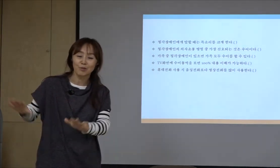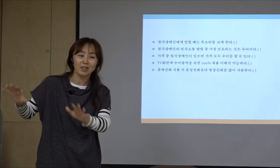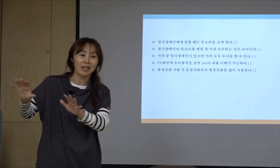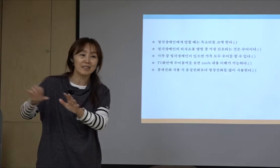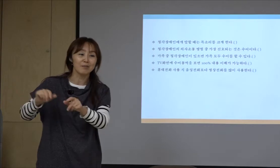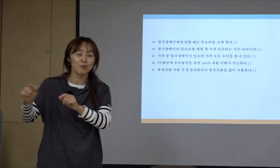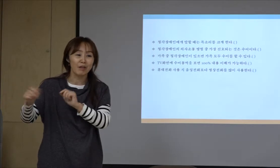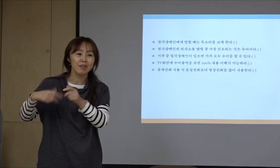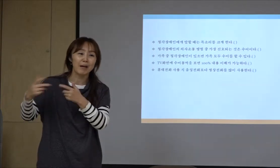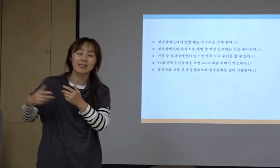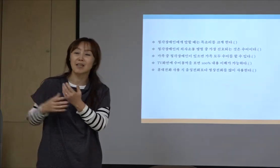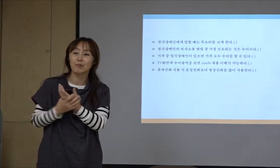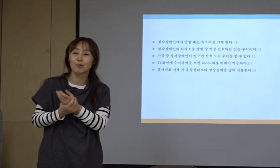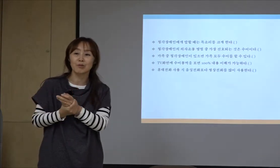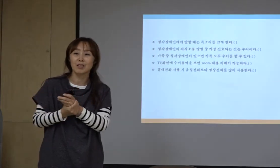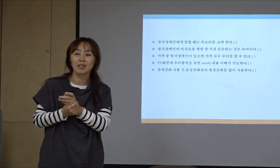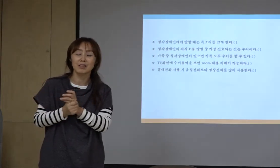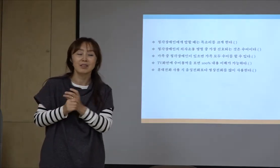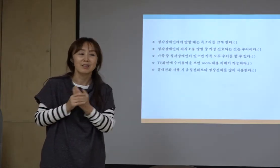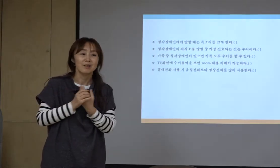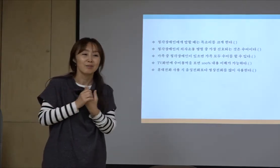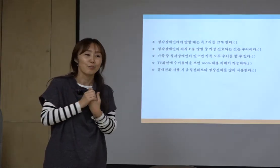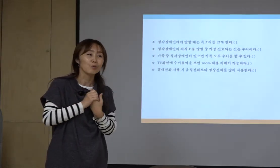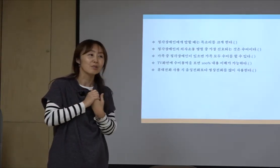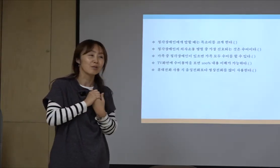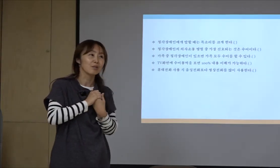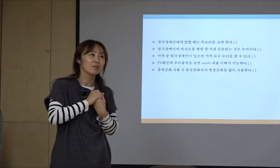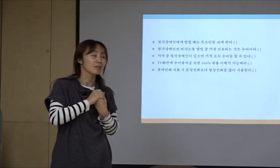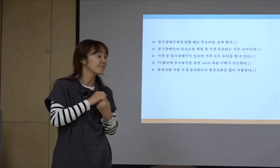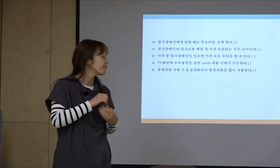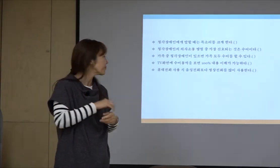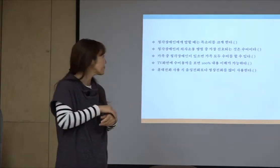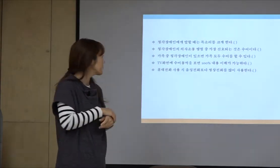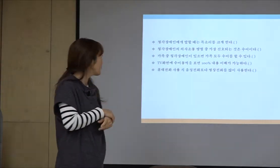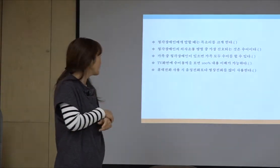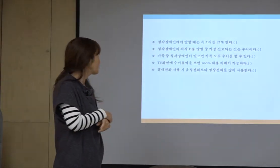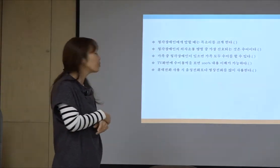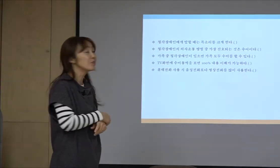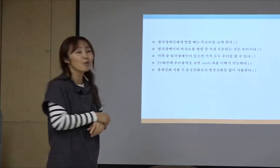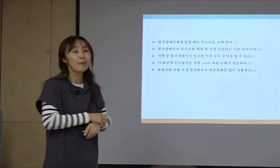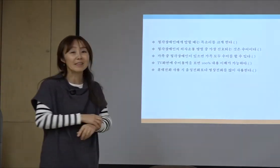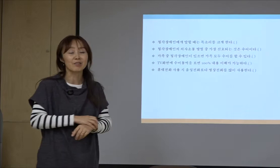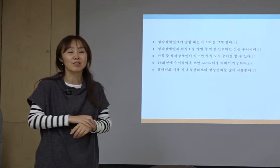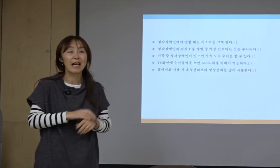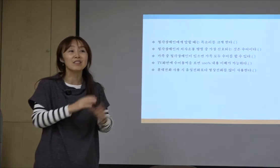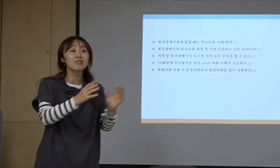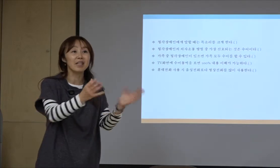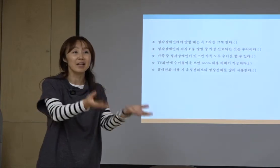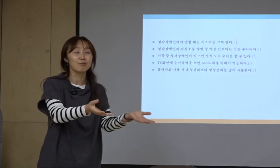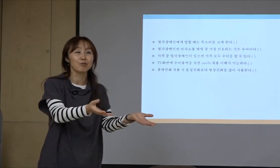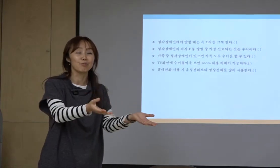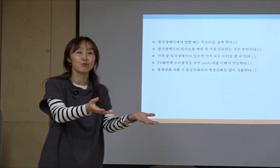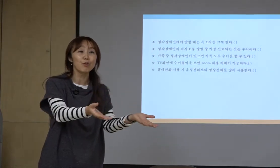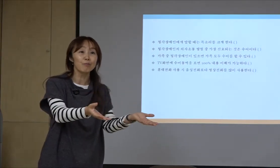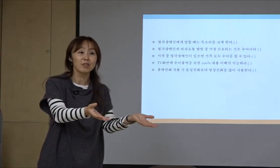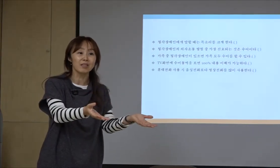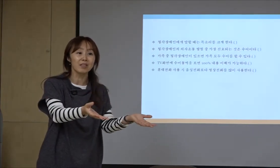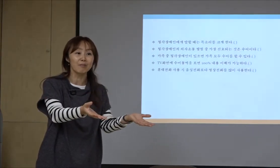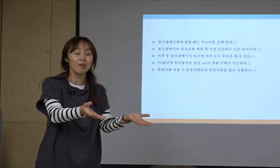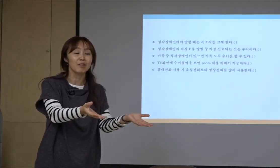이렇게 같이 뭐 대화를 많이 하면 모르더라고요. 모르는 경우가 많아요. 그 가정사에 무슨 중요한 문제가 생기면